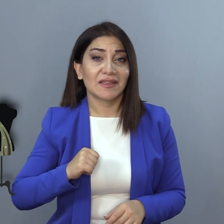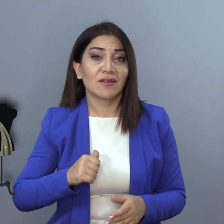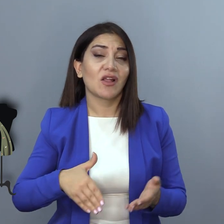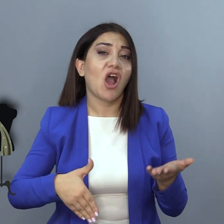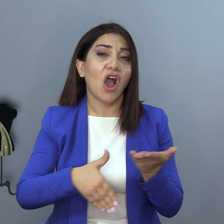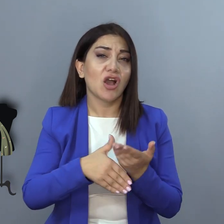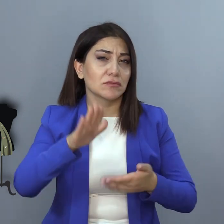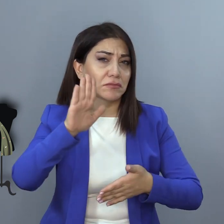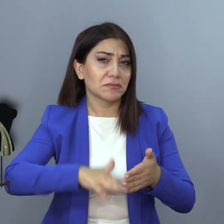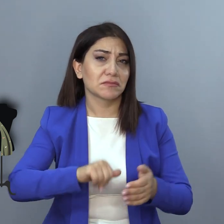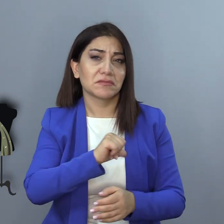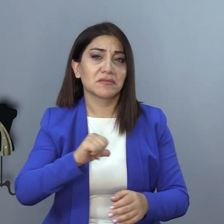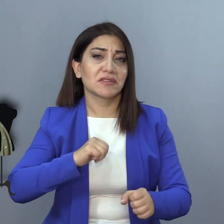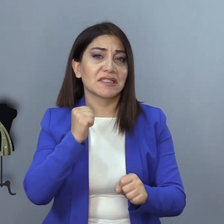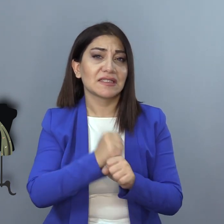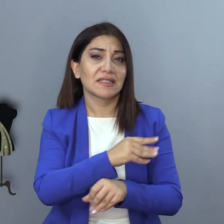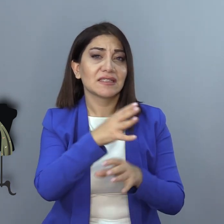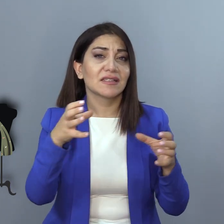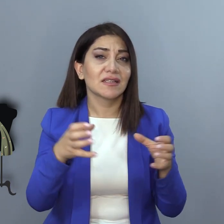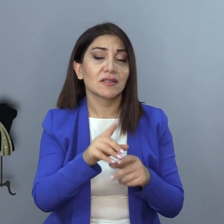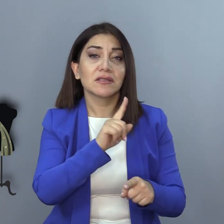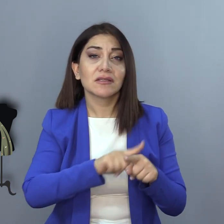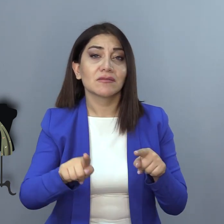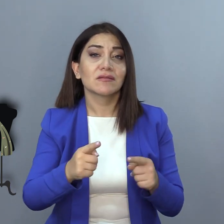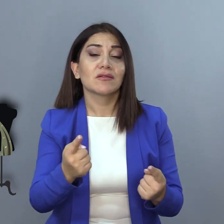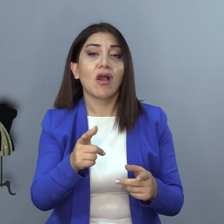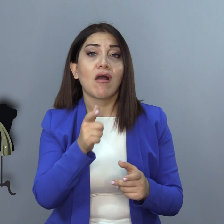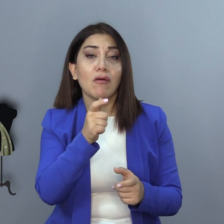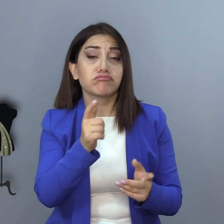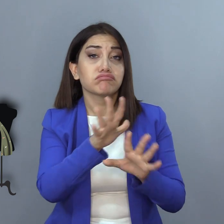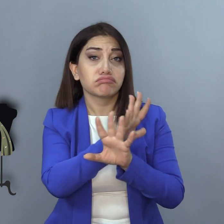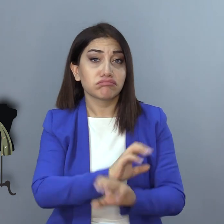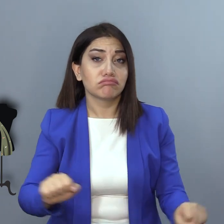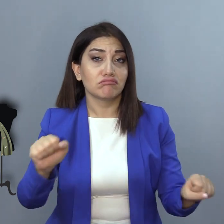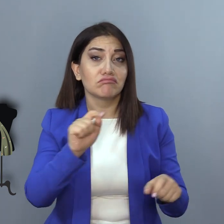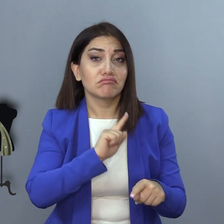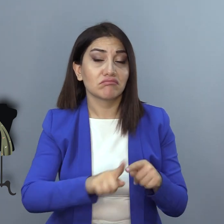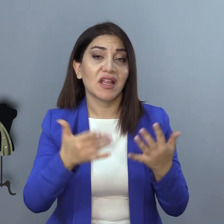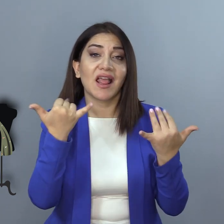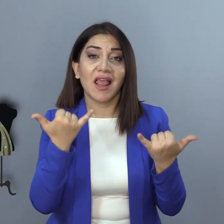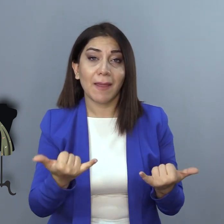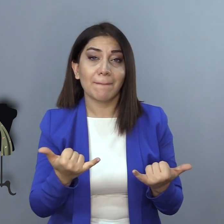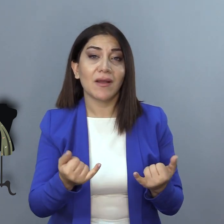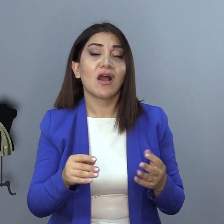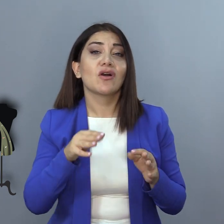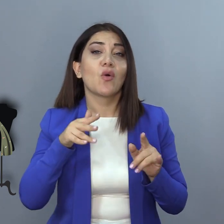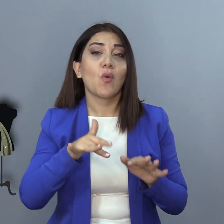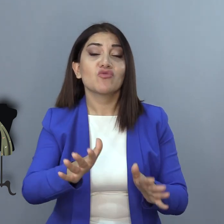աջակթության ստեղցված հավակացուն շատ առակ մեծ հաջողության հասավ։ Այսօր գործը երում է, հավակացունները